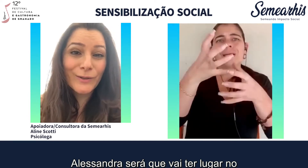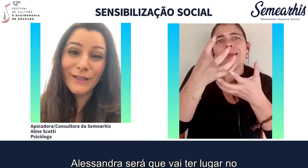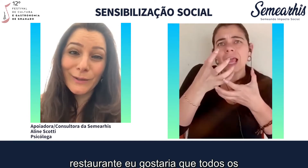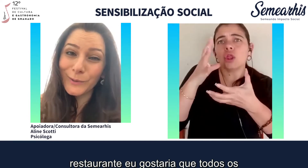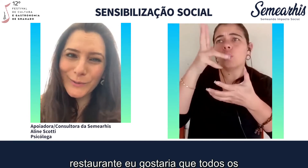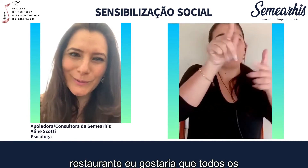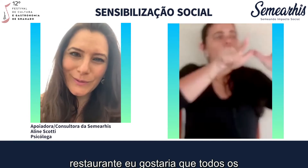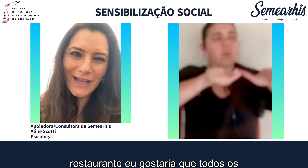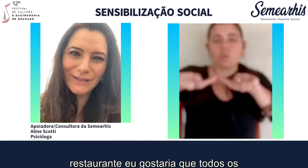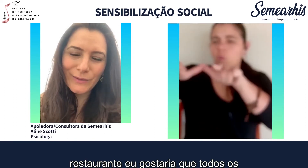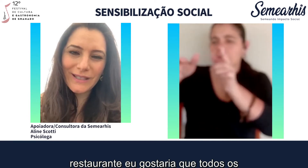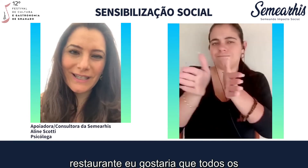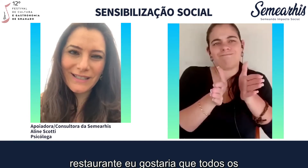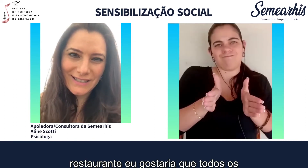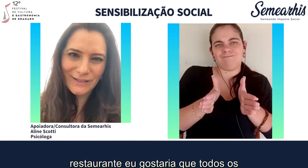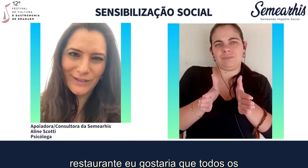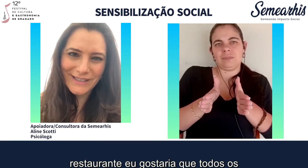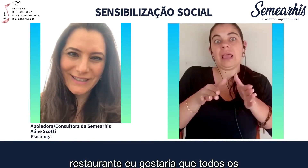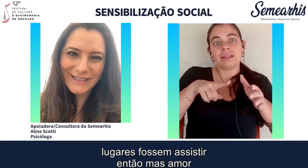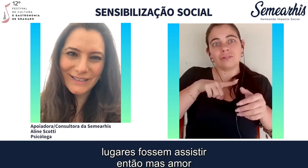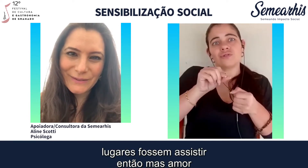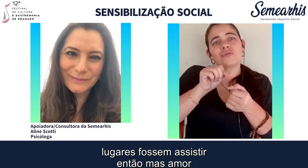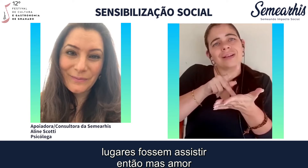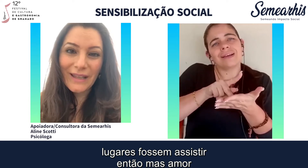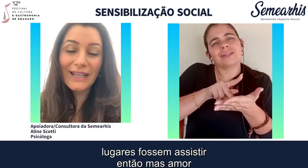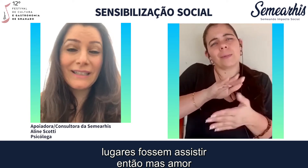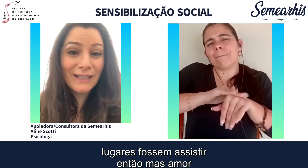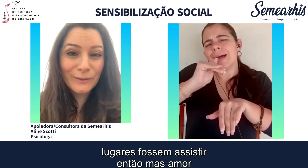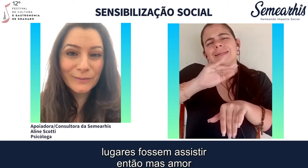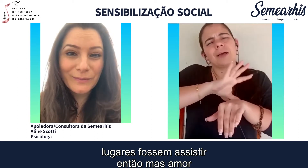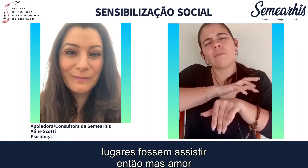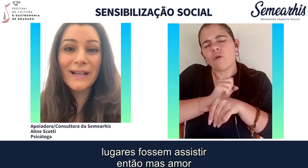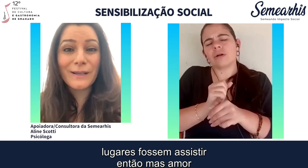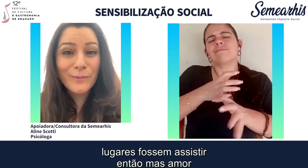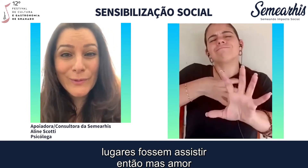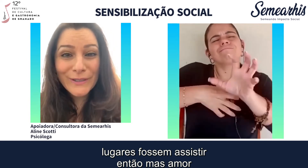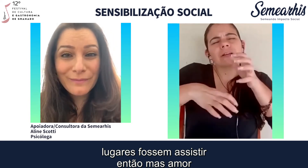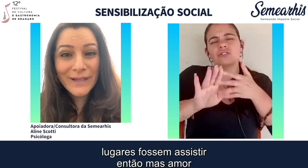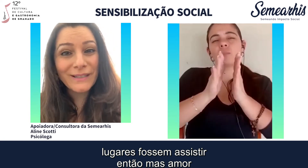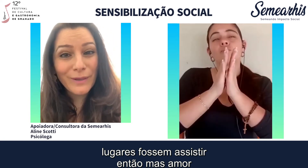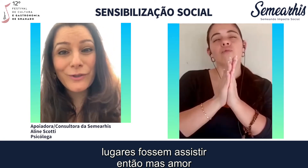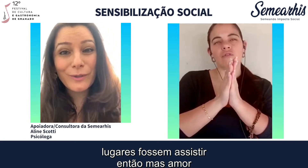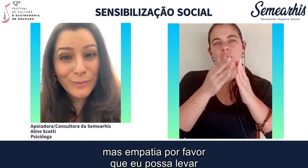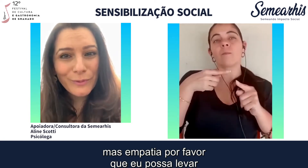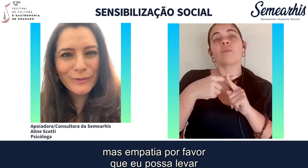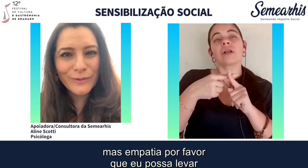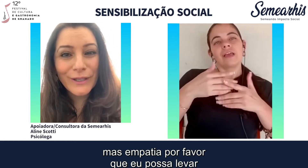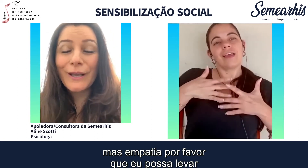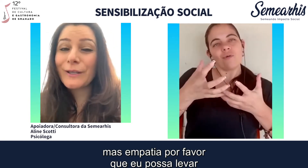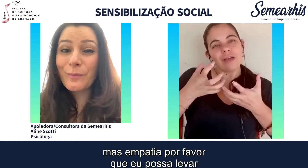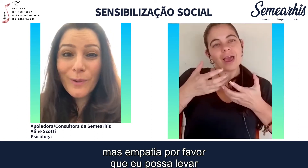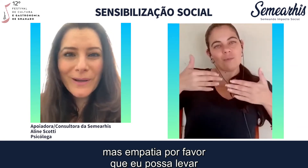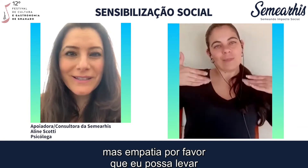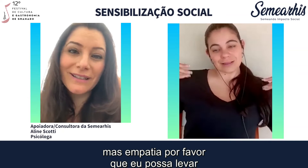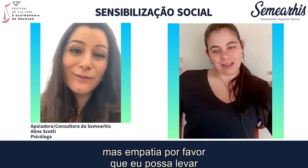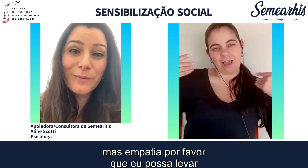Eu gostaria que todos os lugares fossem acessíveis. Então, mais amor, mais empatia, por favor,